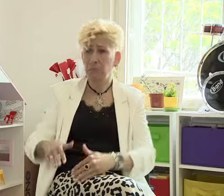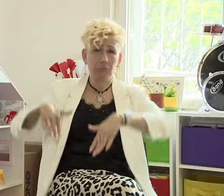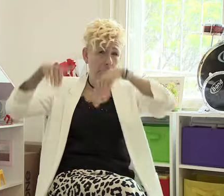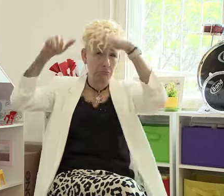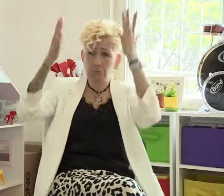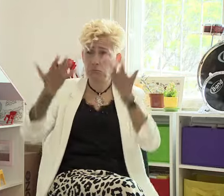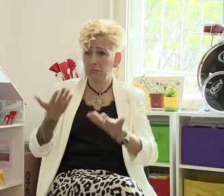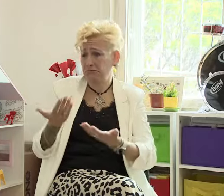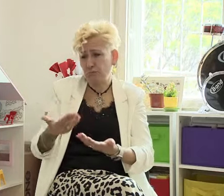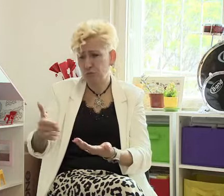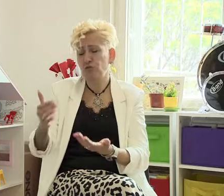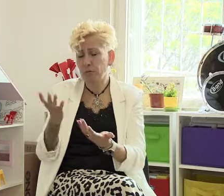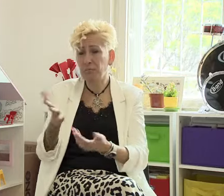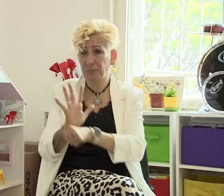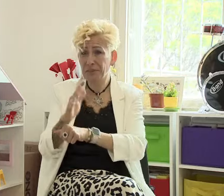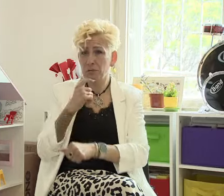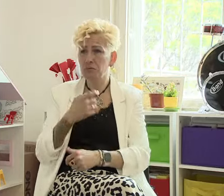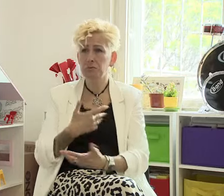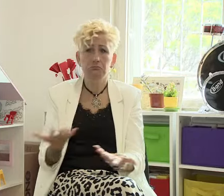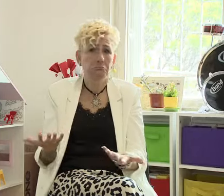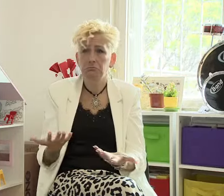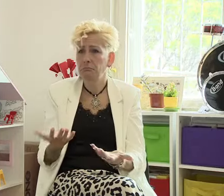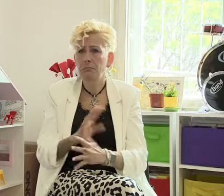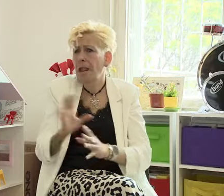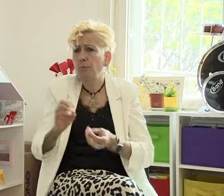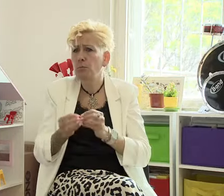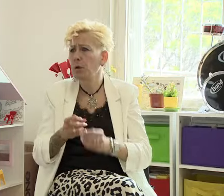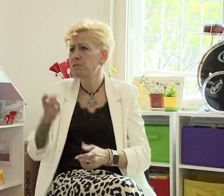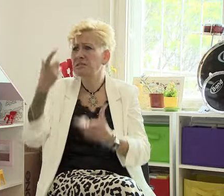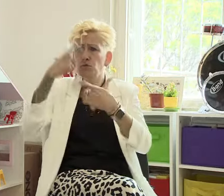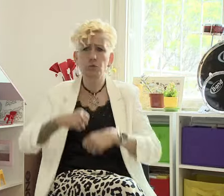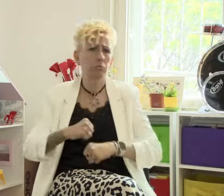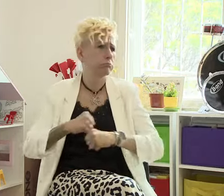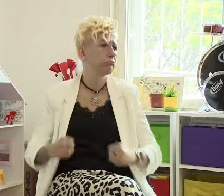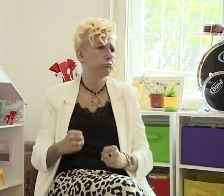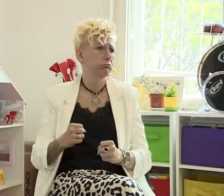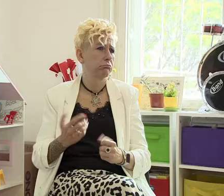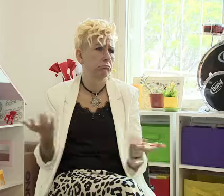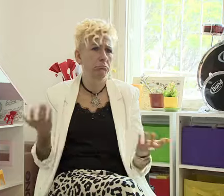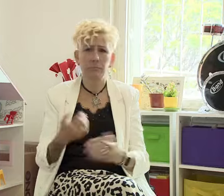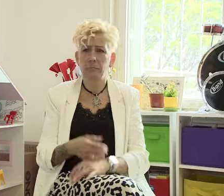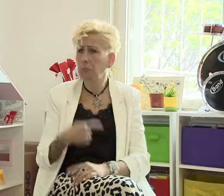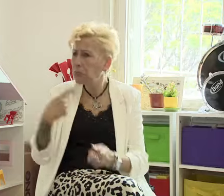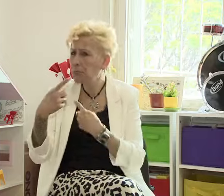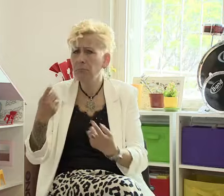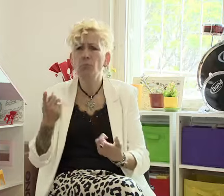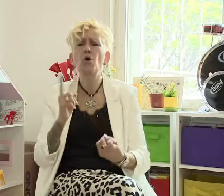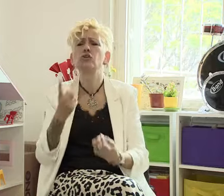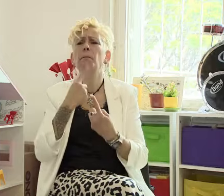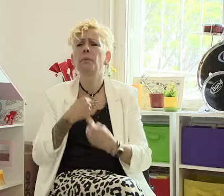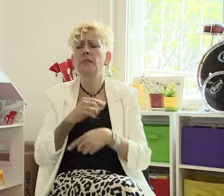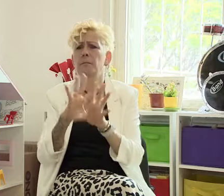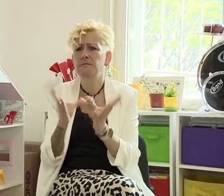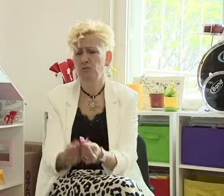на жестов език. Така пораснаха. Вече са на 15 години и се справят с самочувствие и борбеност. И знаят, че могат